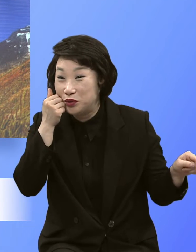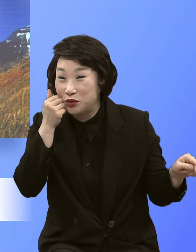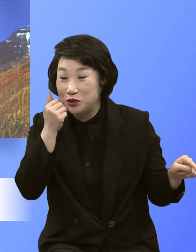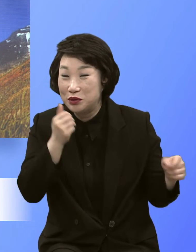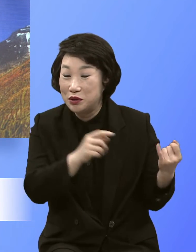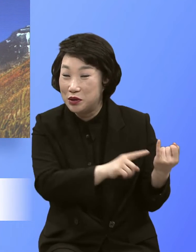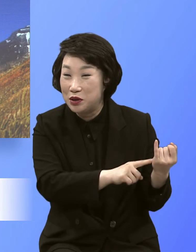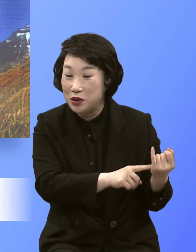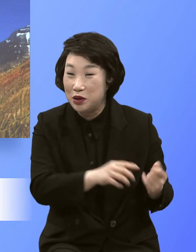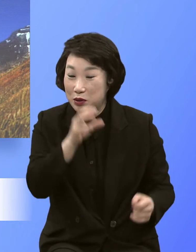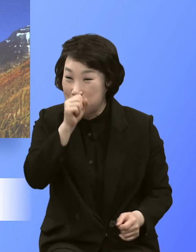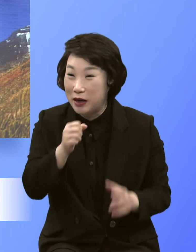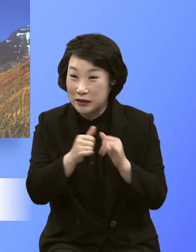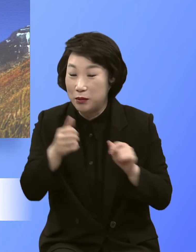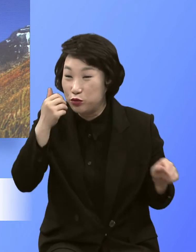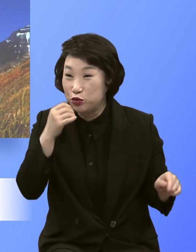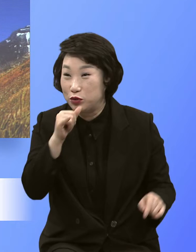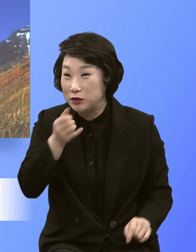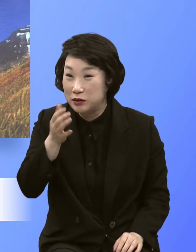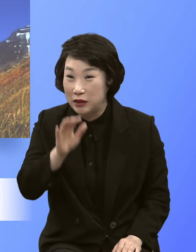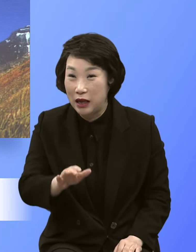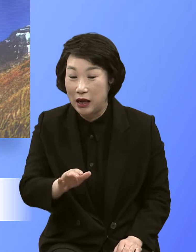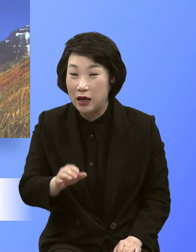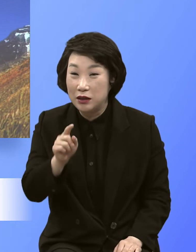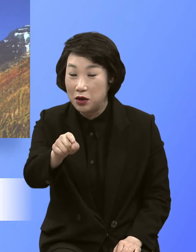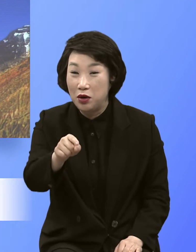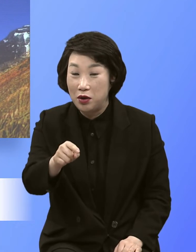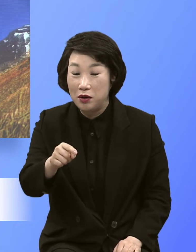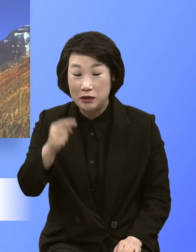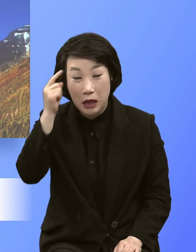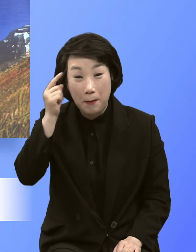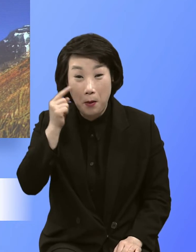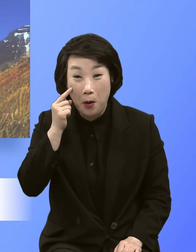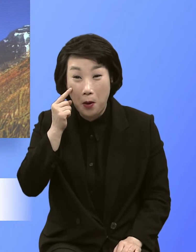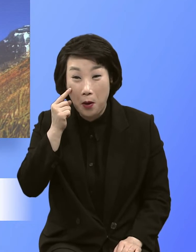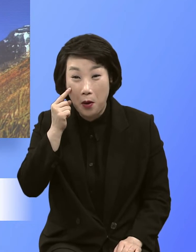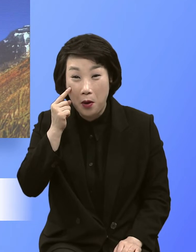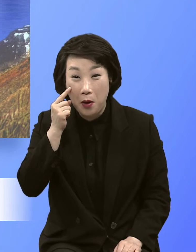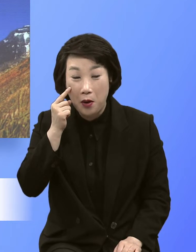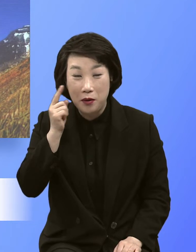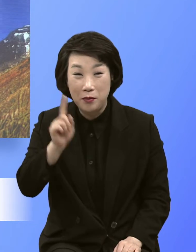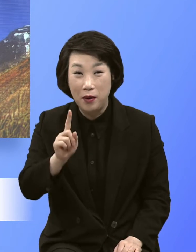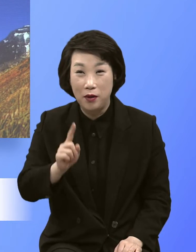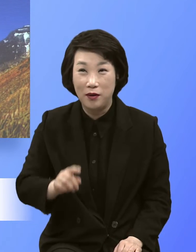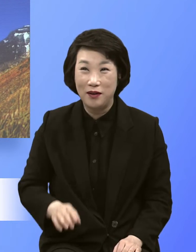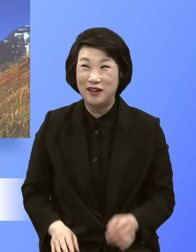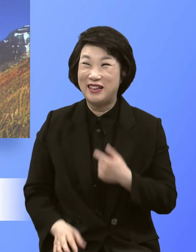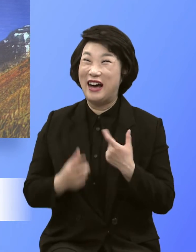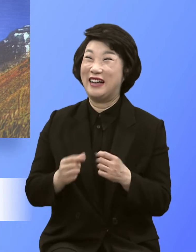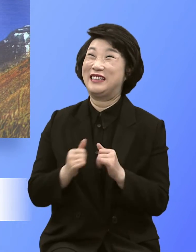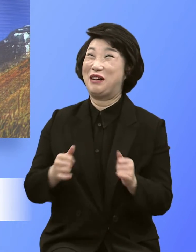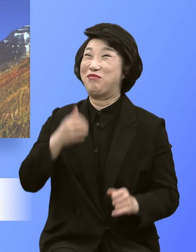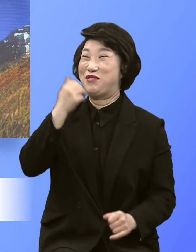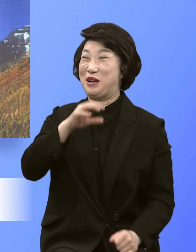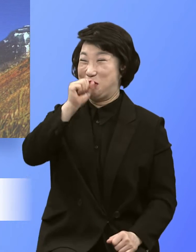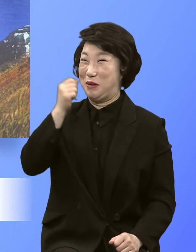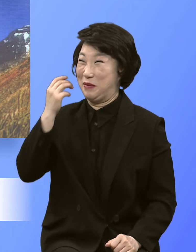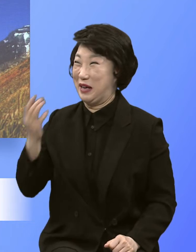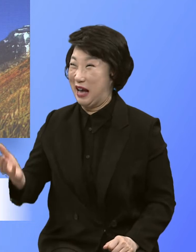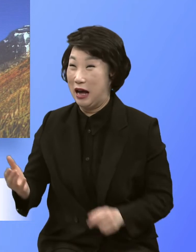너 좋아하는 사람이 있는데 너 생각 좀 해볼래? 그랬더니 저 같은 사람 누가